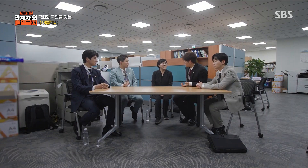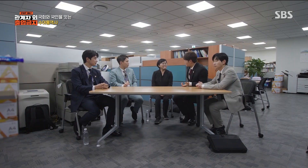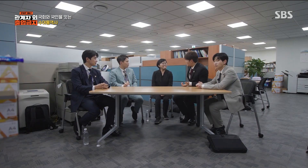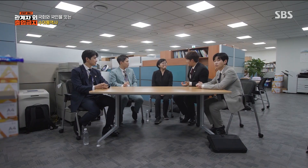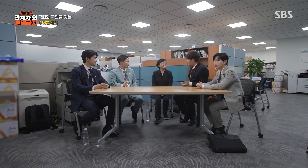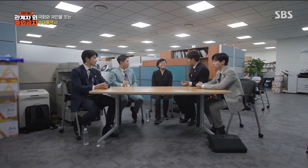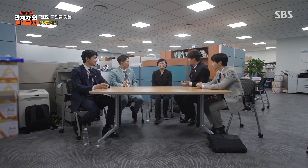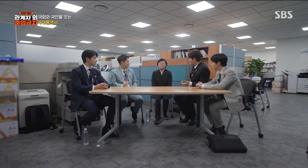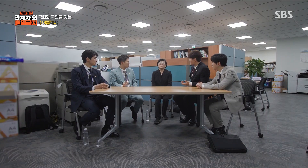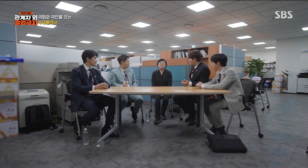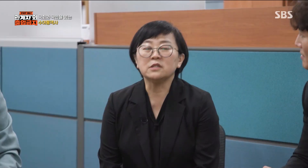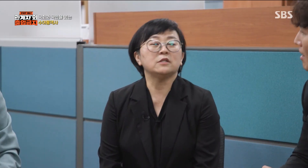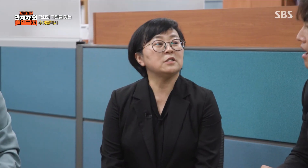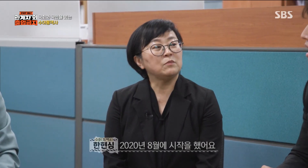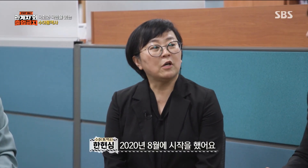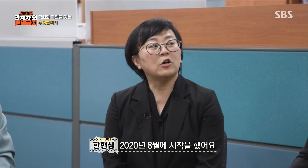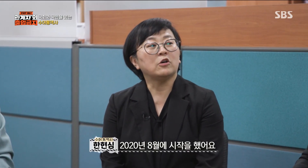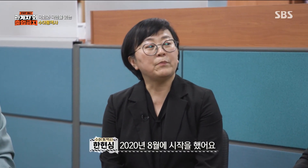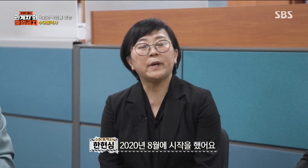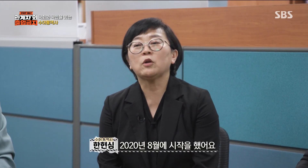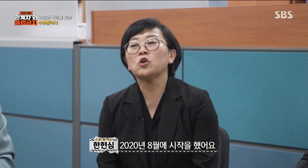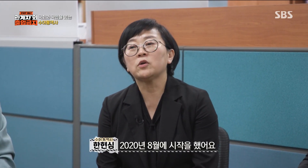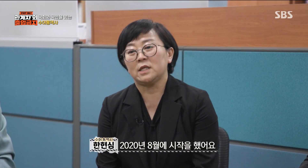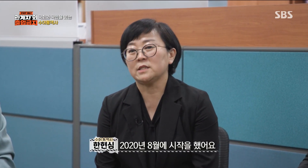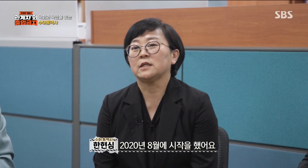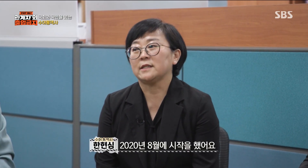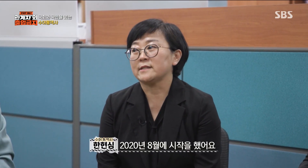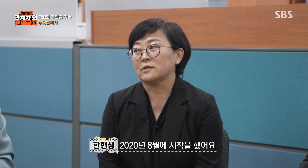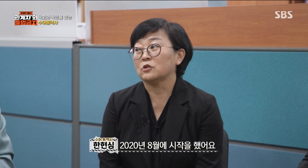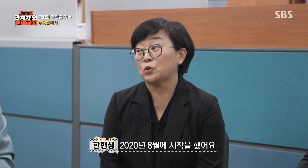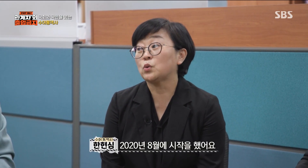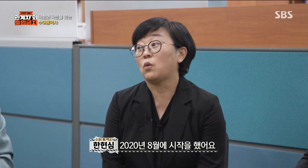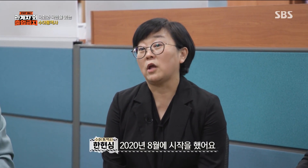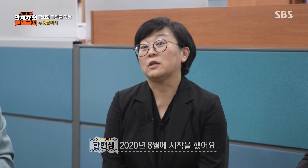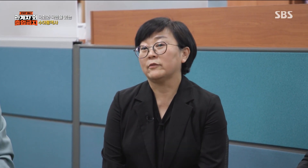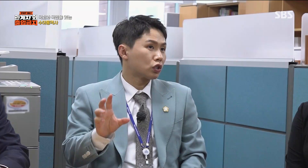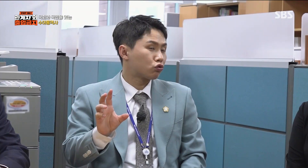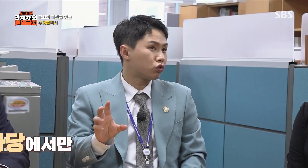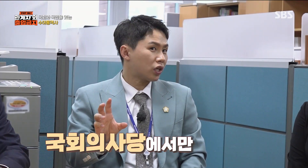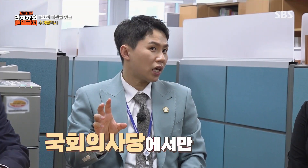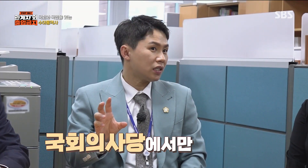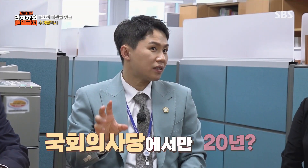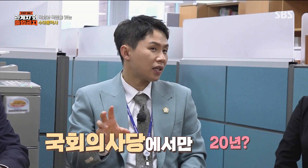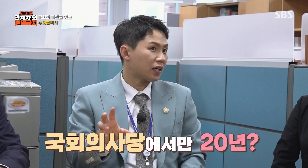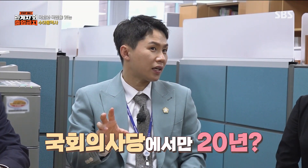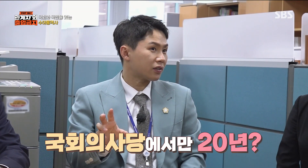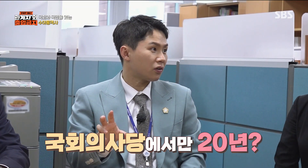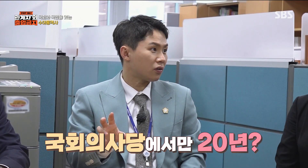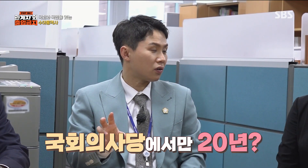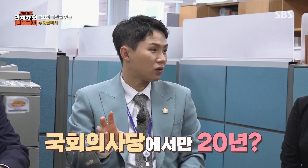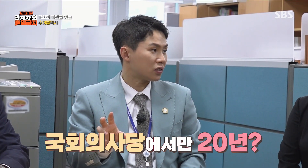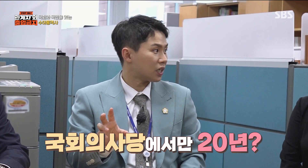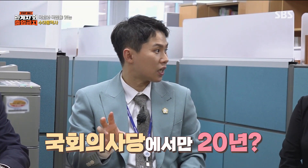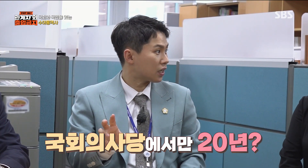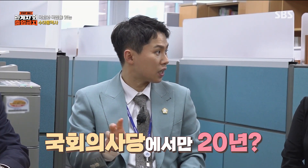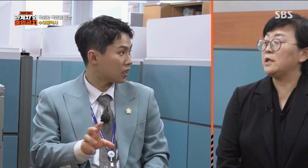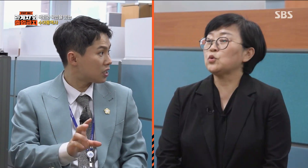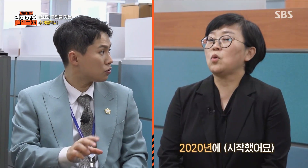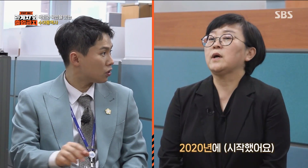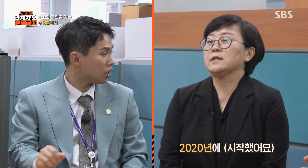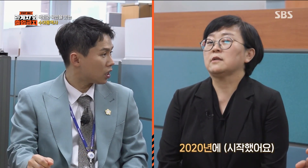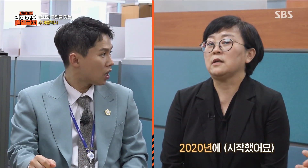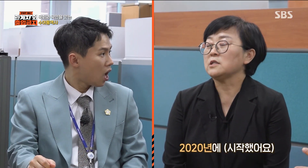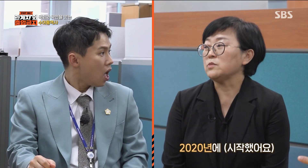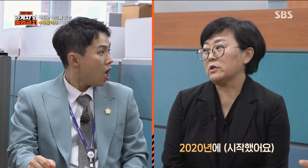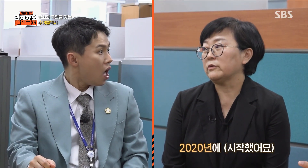하셨죠? 2020년 8월에 시작을 했어요 소통관은 국회의사당에서 시작한 게